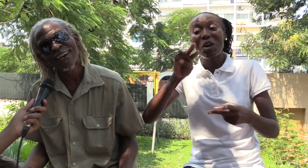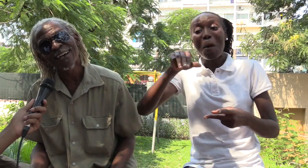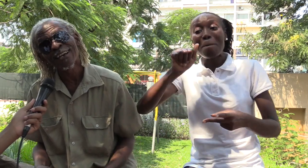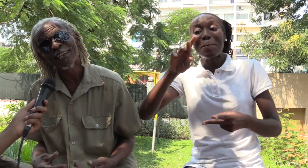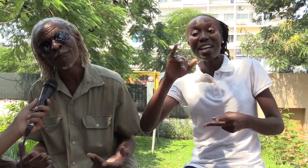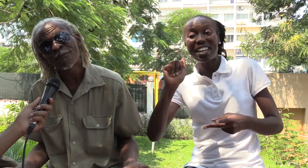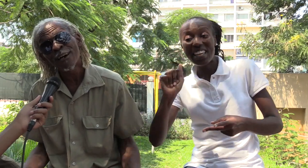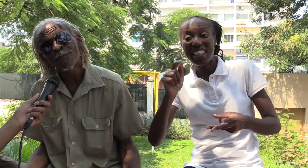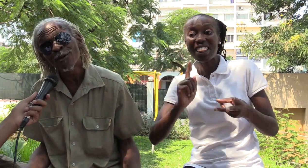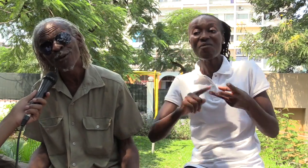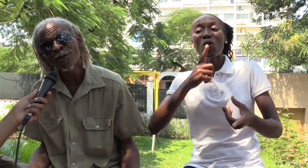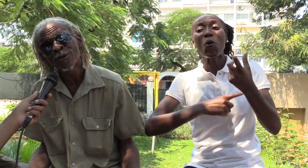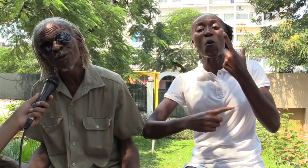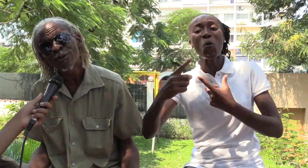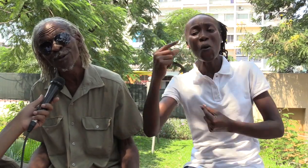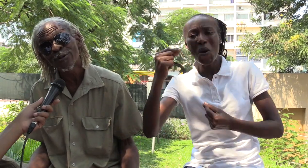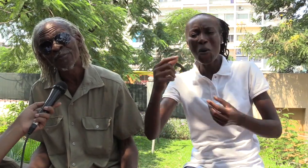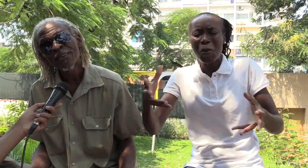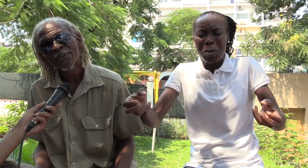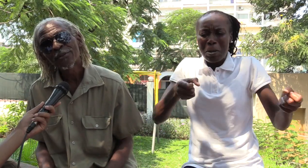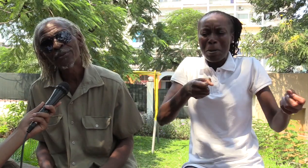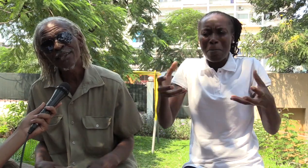Maria Ifambo